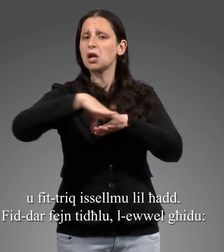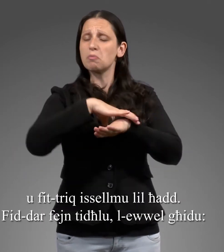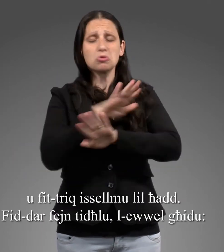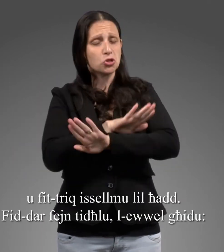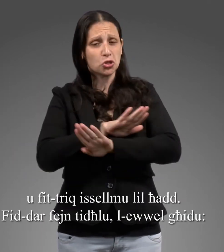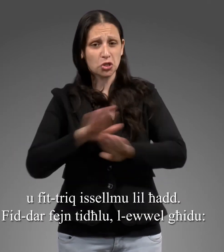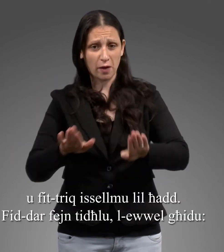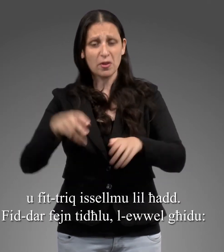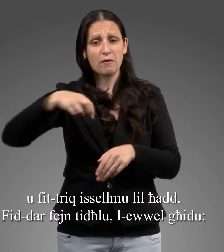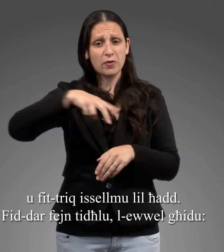fit-triq issemmu l-ħadd.